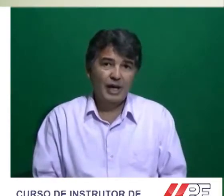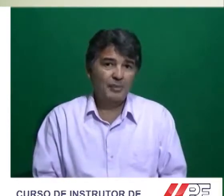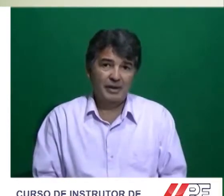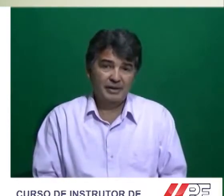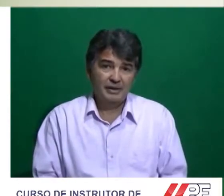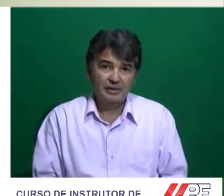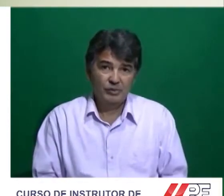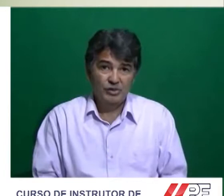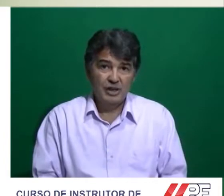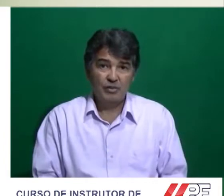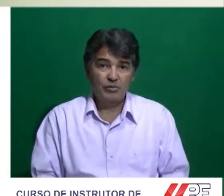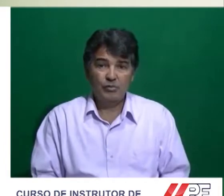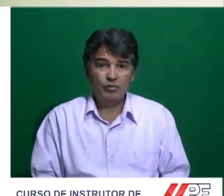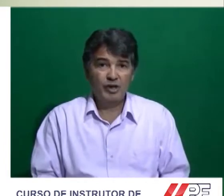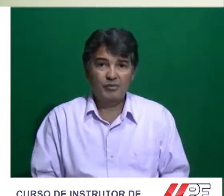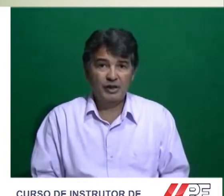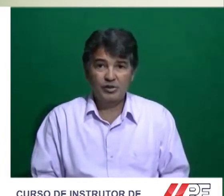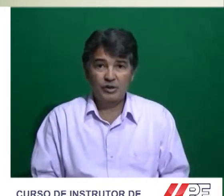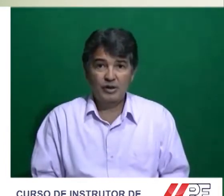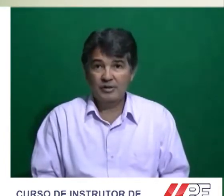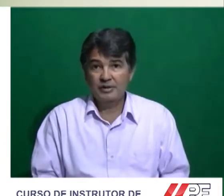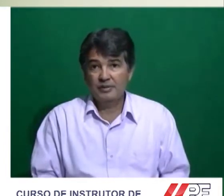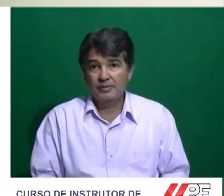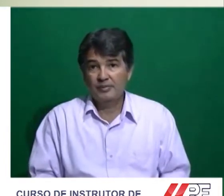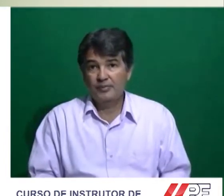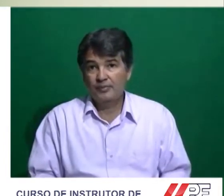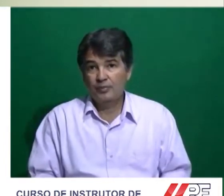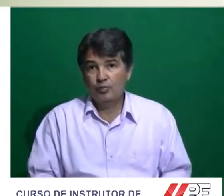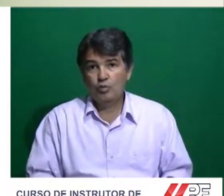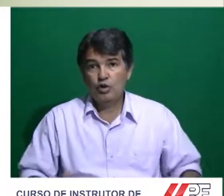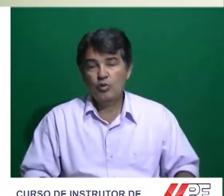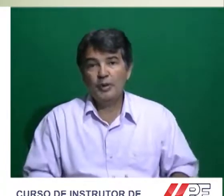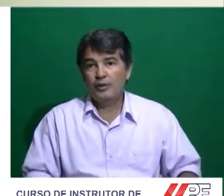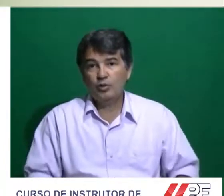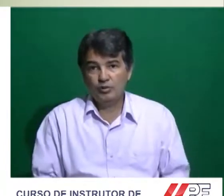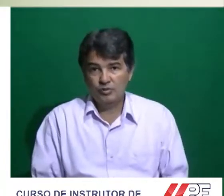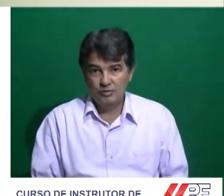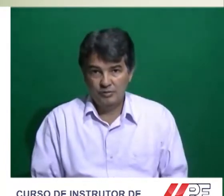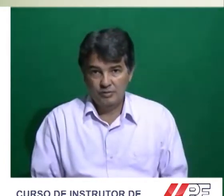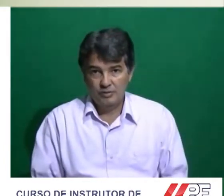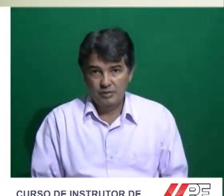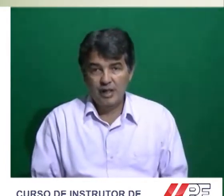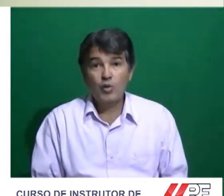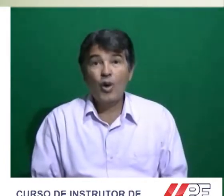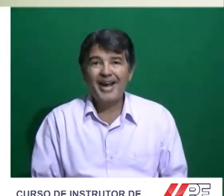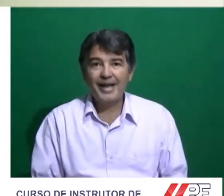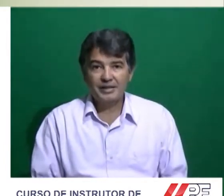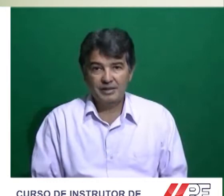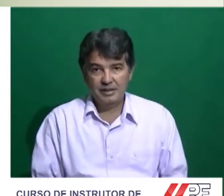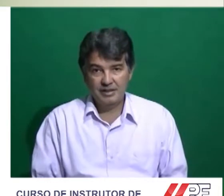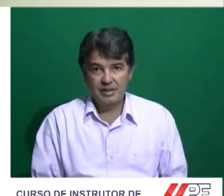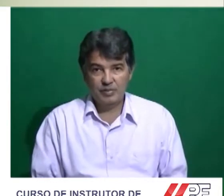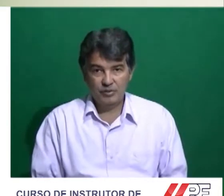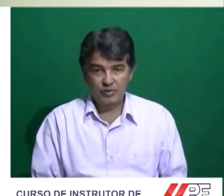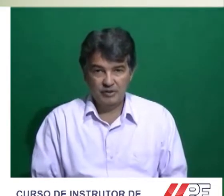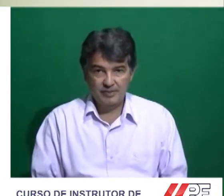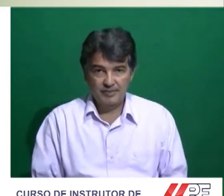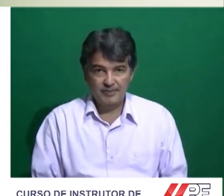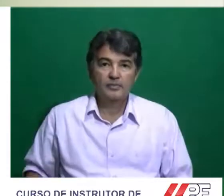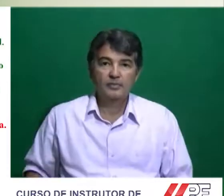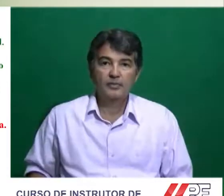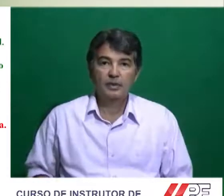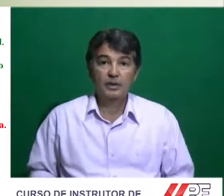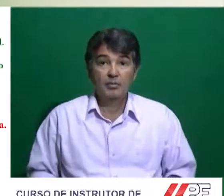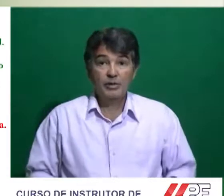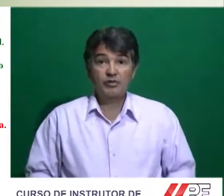Então. Não dá para. Usar um verbo flexional. Único para todos. É incoerente. Esse tipo de coisa.